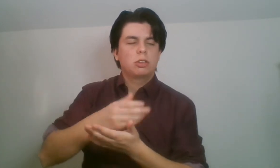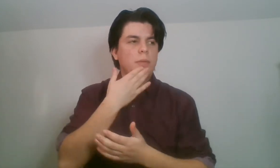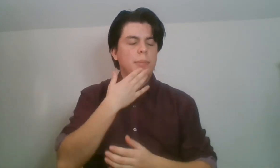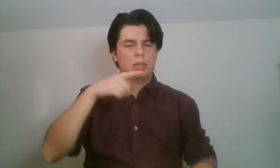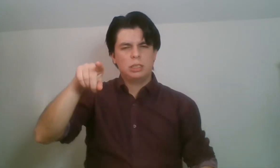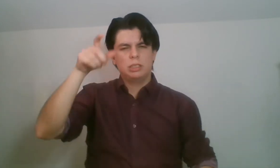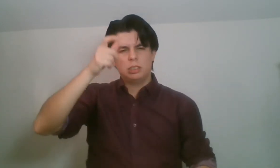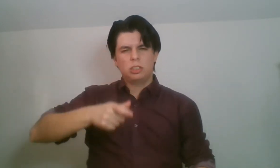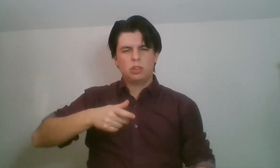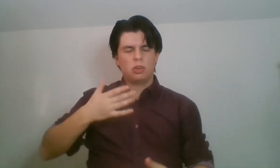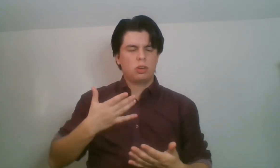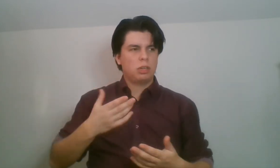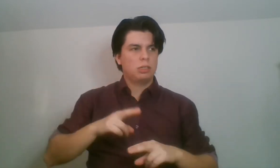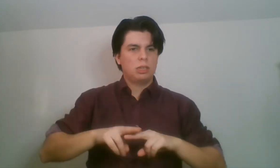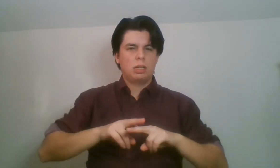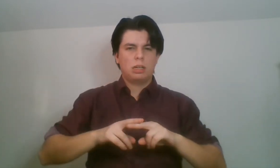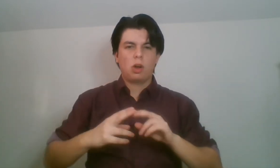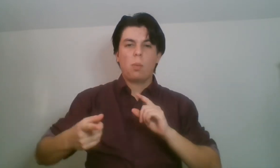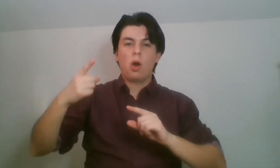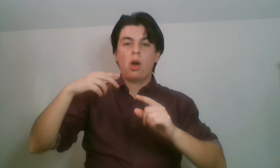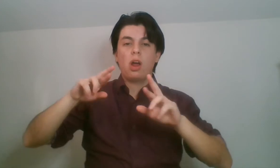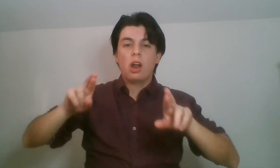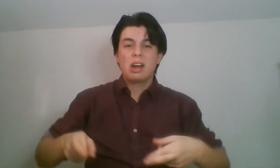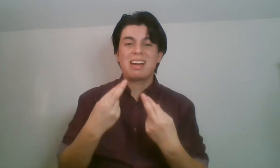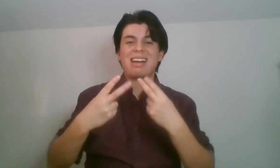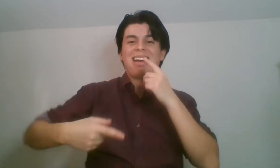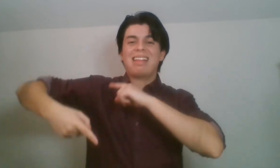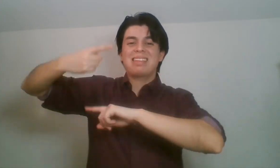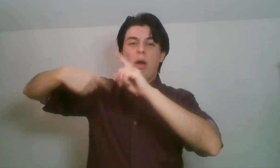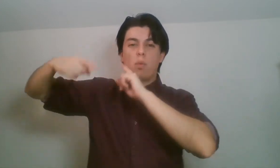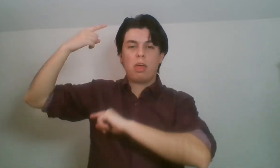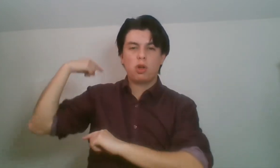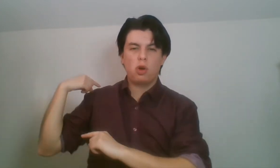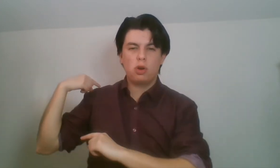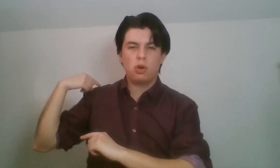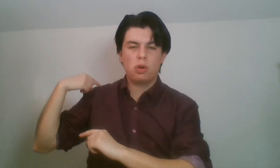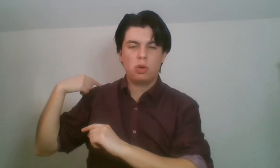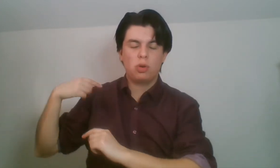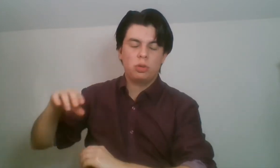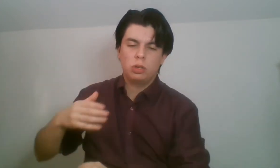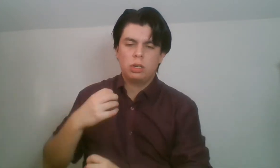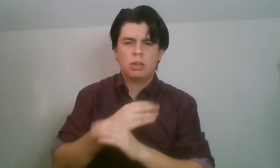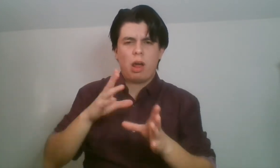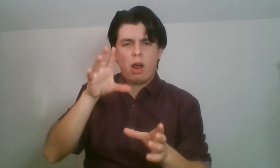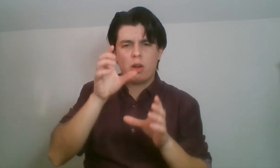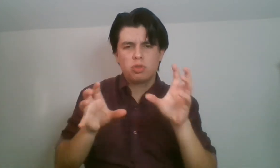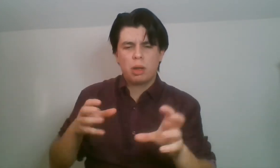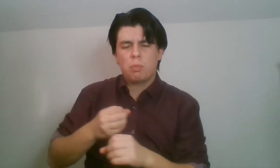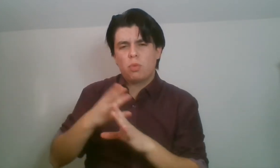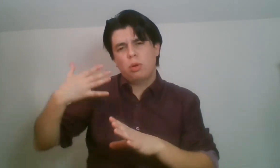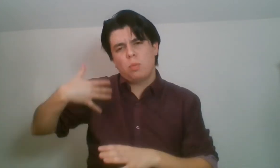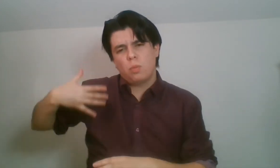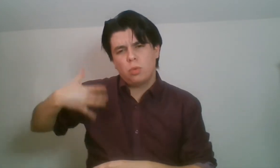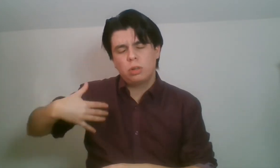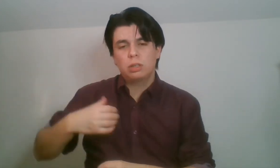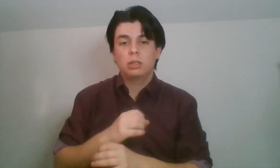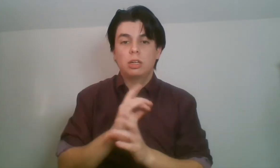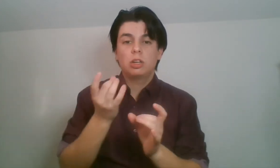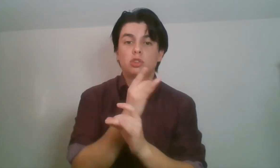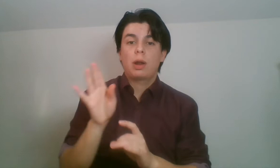de este señor restaurador, ¿no? De piezas que eran tremendamente importantes,